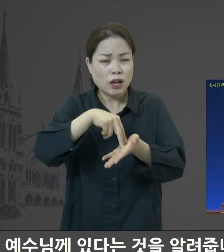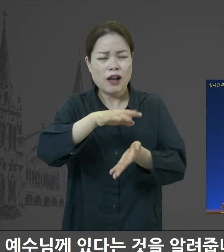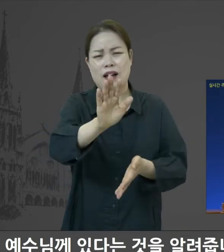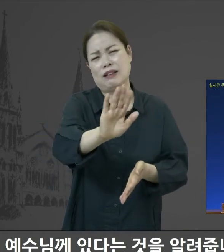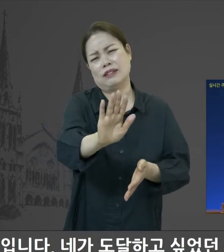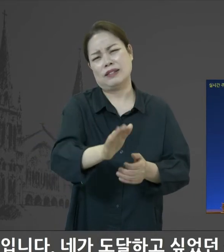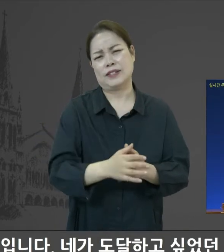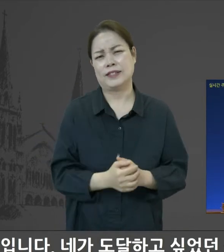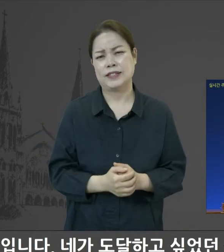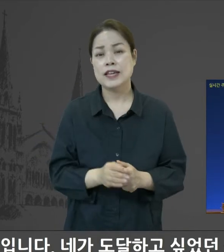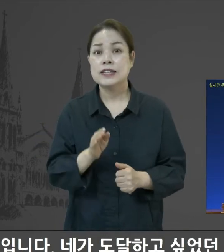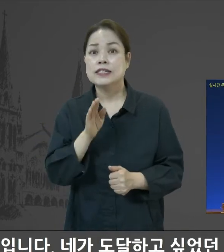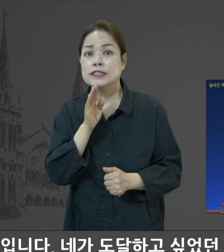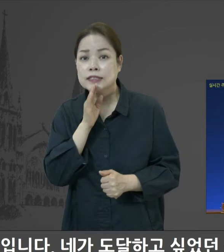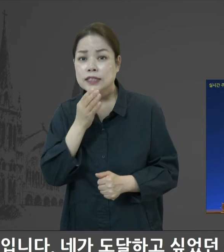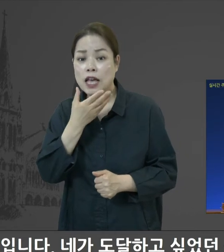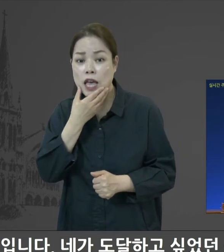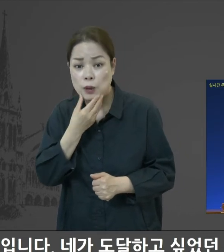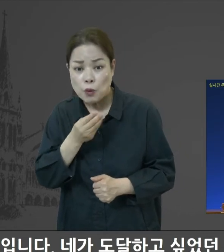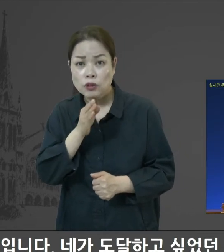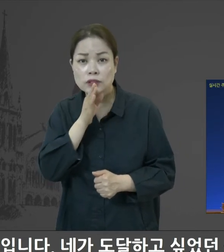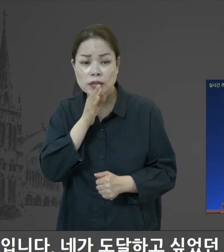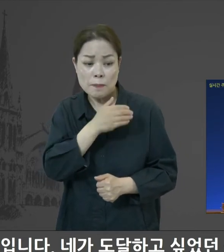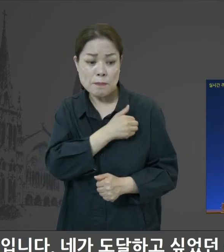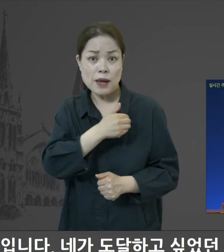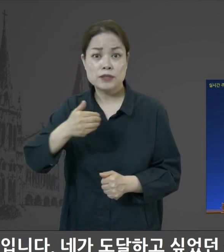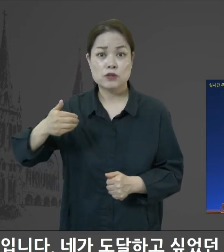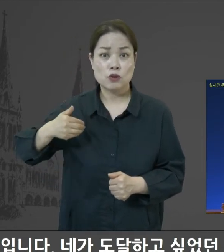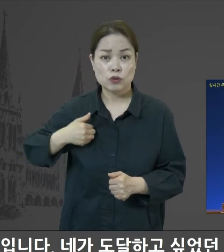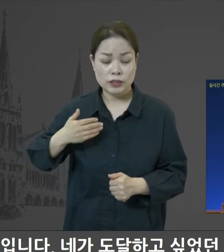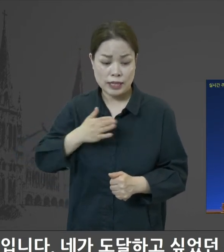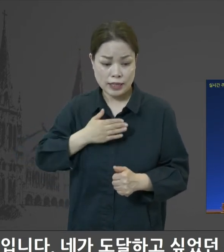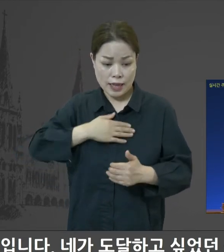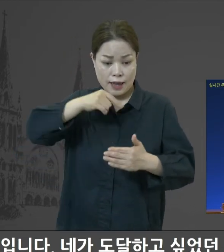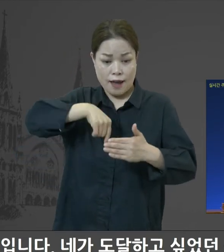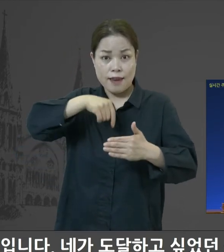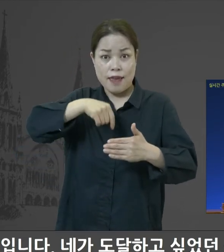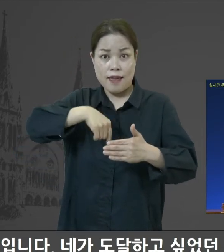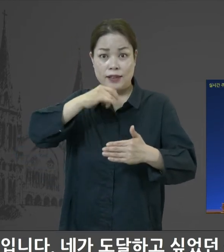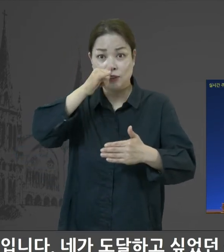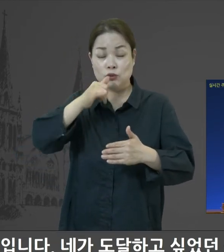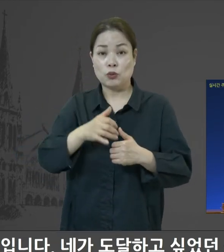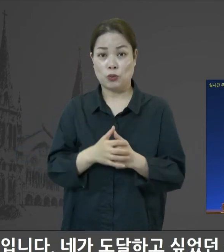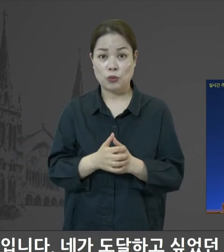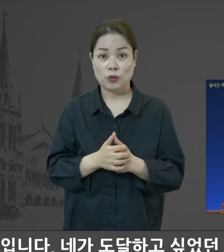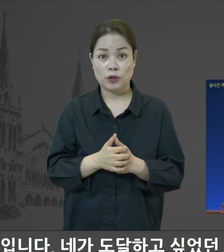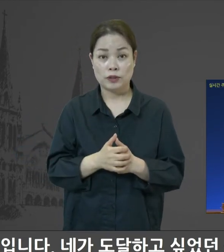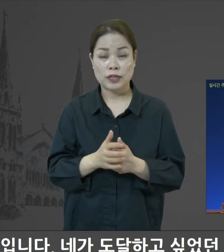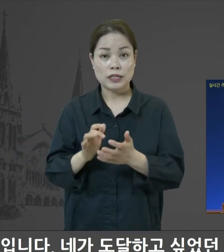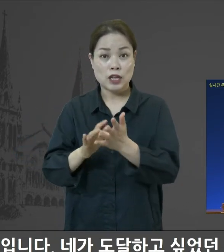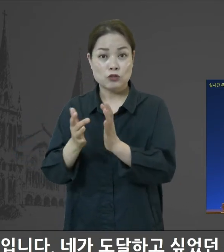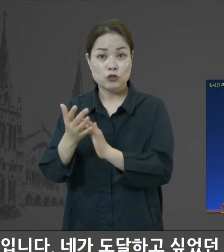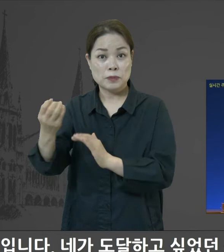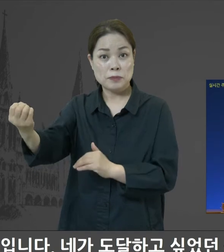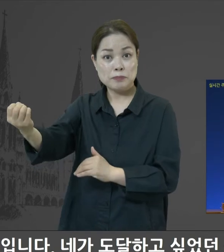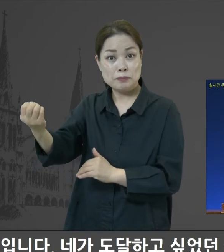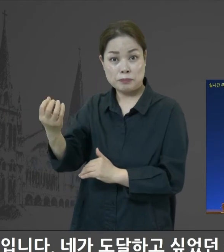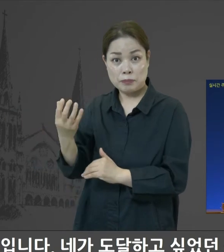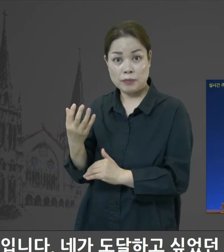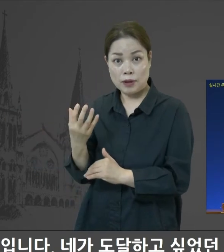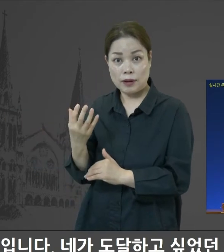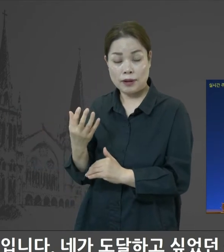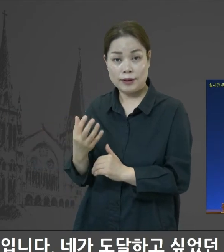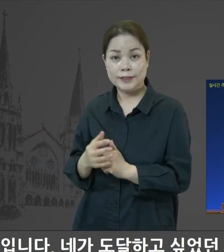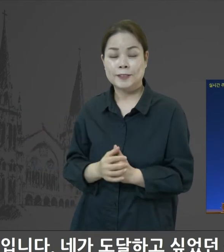아니다. 진정한 행복과 참된 만족은 내 안에 있단다. 그렇게 예수님이 말씀하고 있는